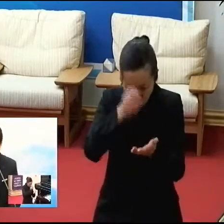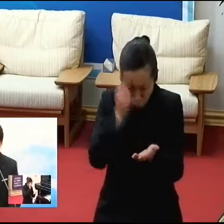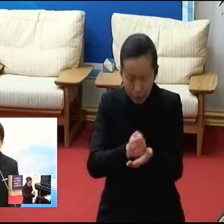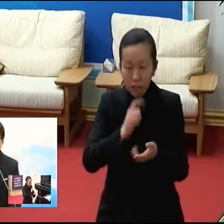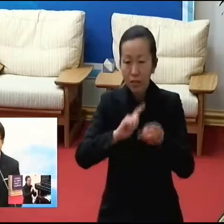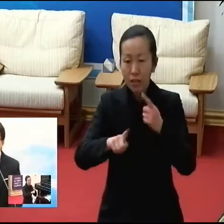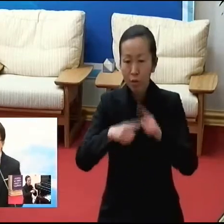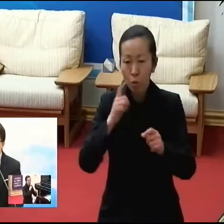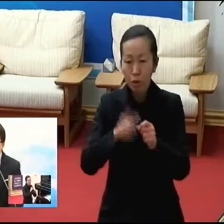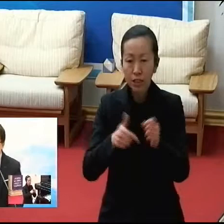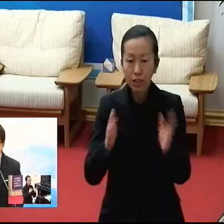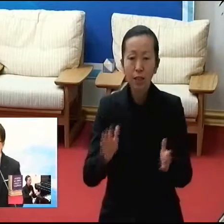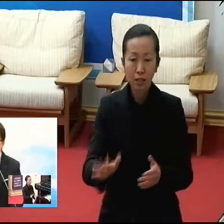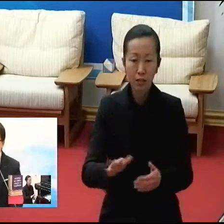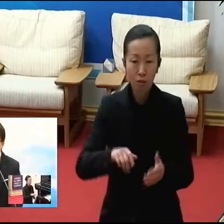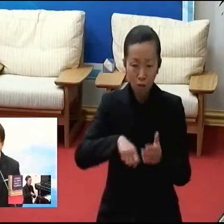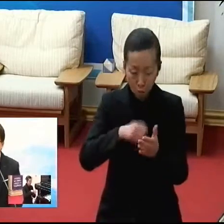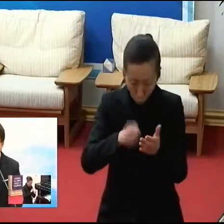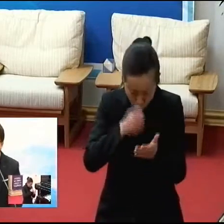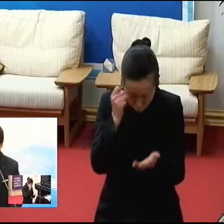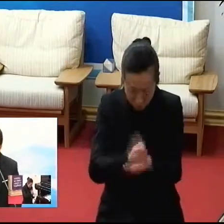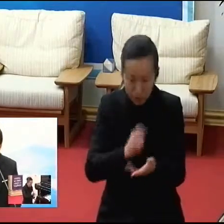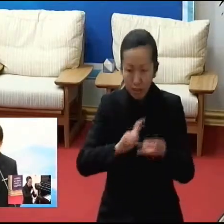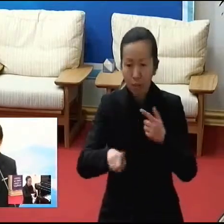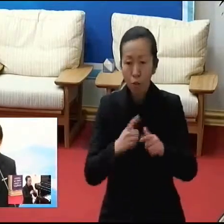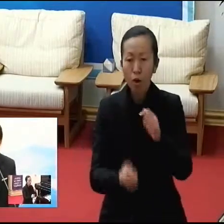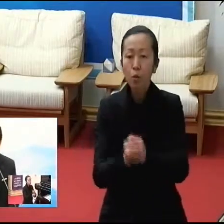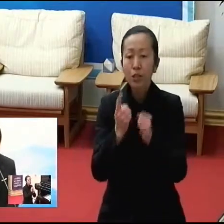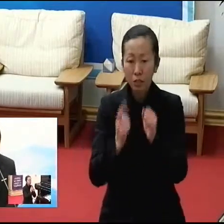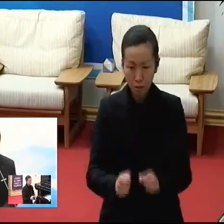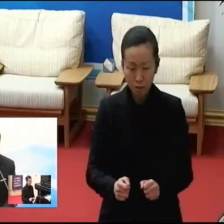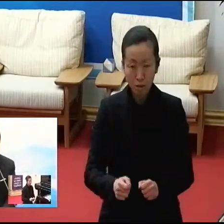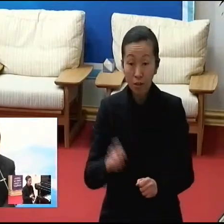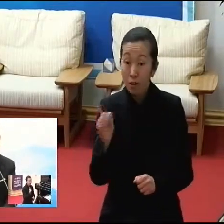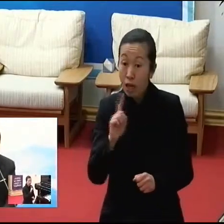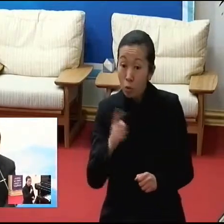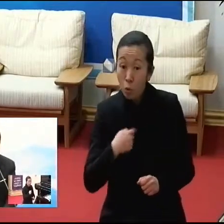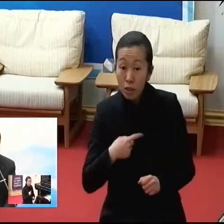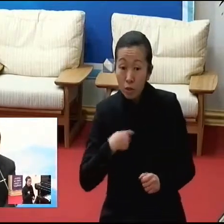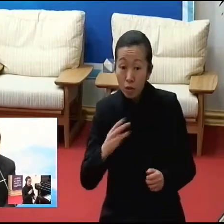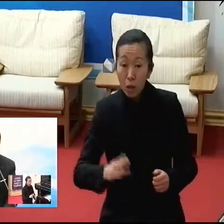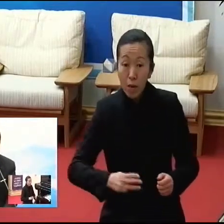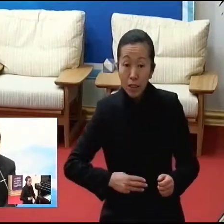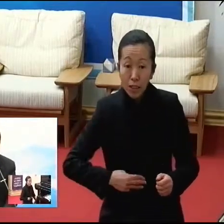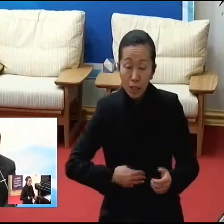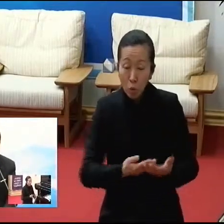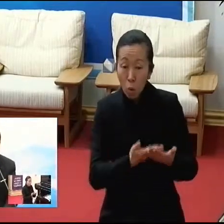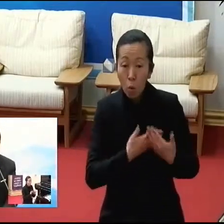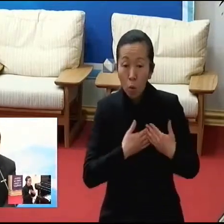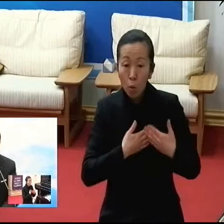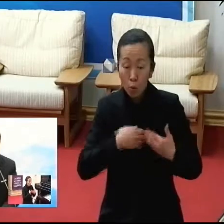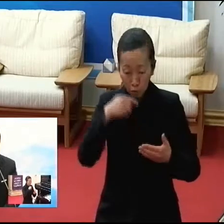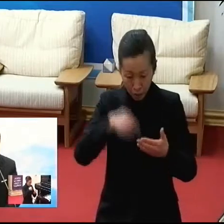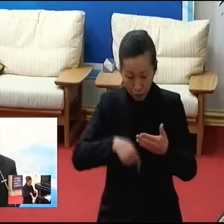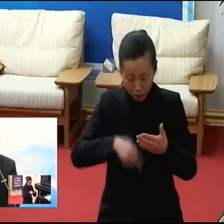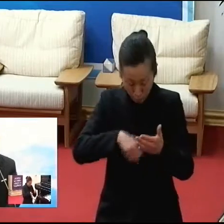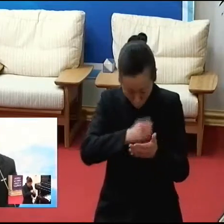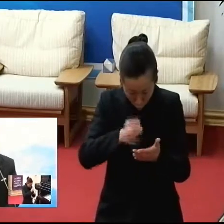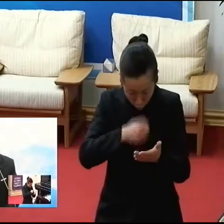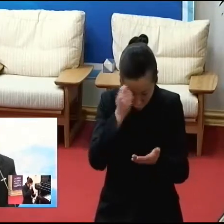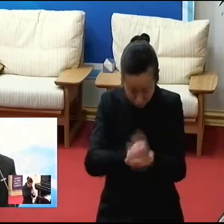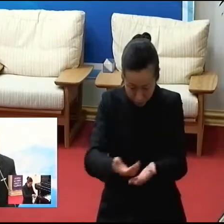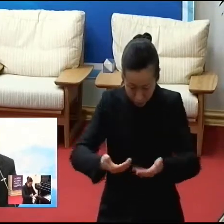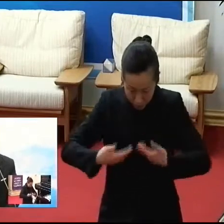자, 무엇을 내 영혼 속에 내 마음 속에 각인을 시키느냐? 何を私の魂と心の中に刻印させるの